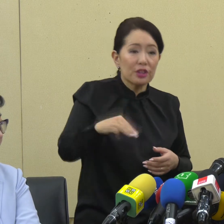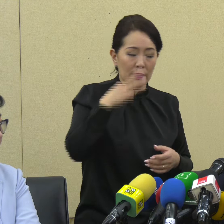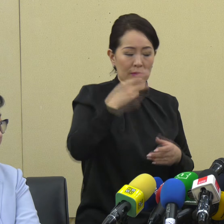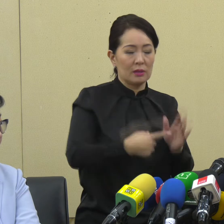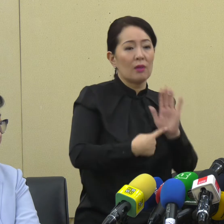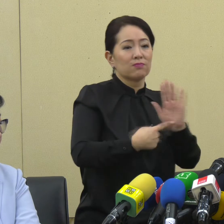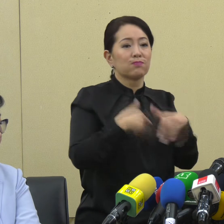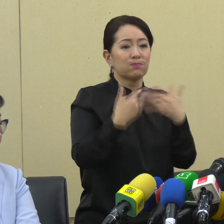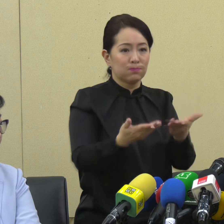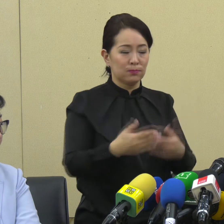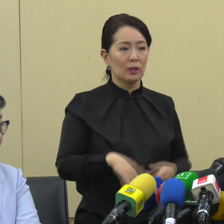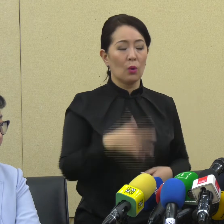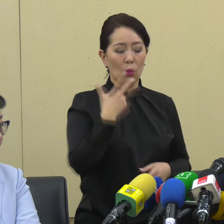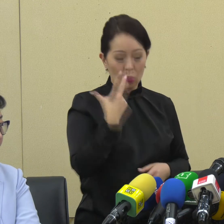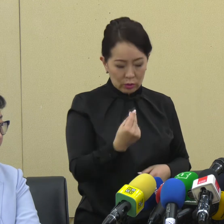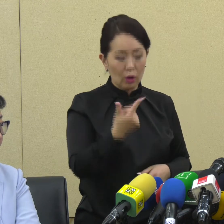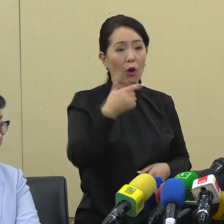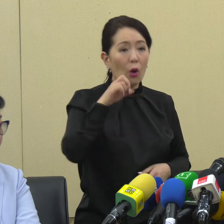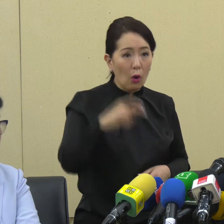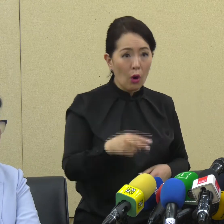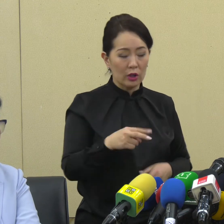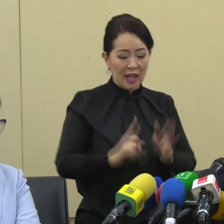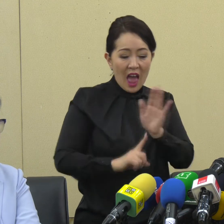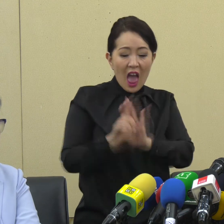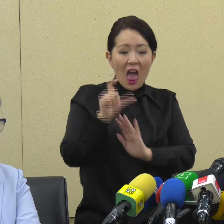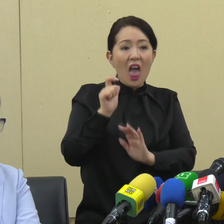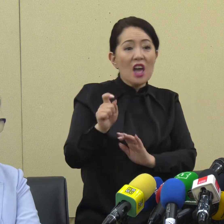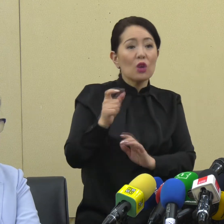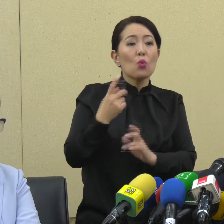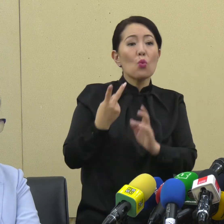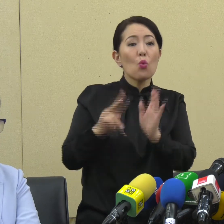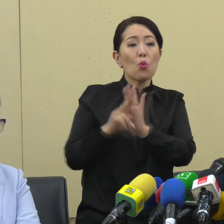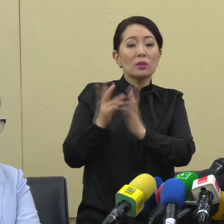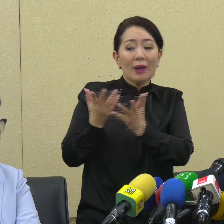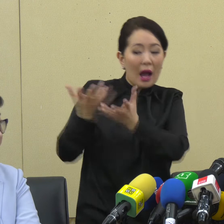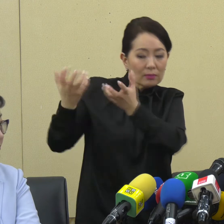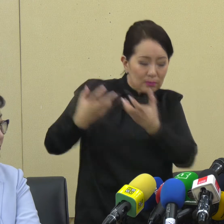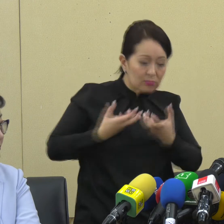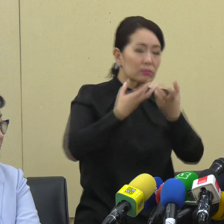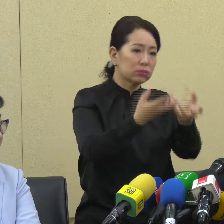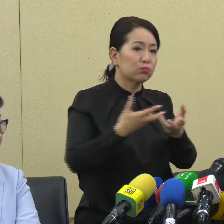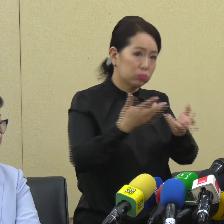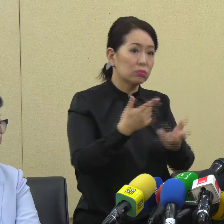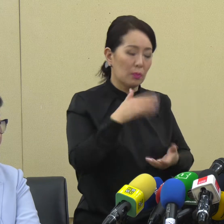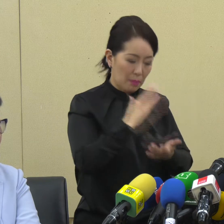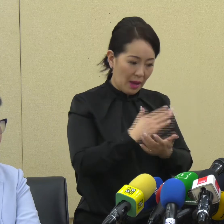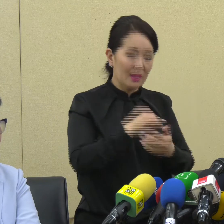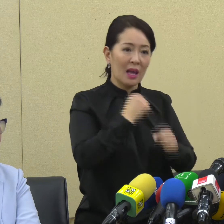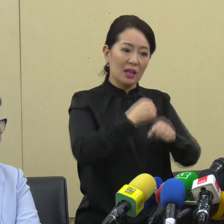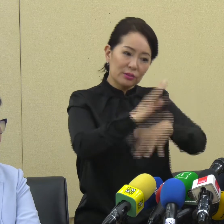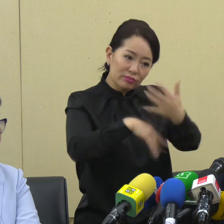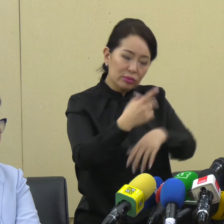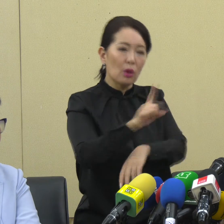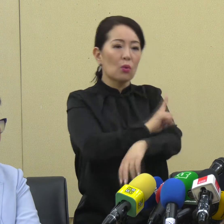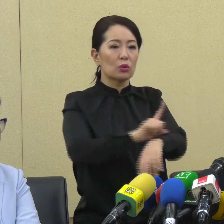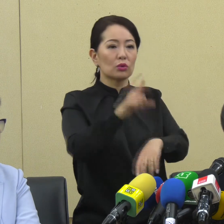мэдээллийг үнэн гол одоо их үүсвэрээс нь дамжуулж байгаа энэ үйл ажиллагаа бол үр дүнгээ өгч гэнэ